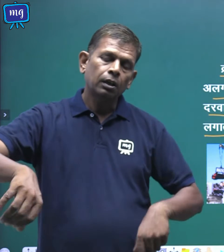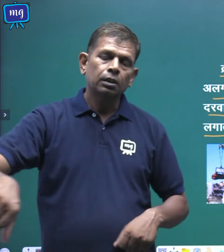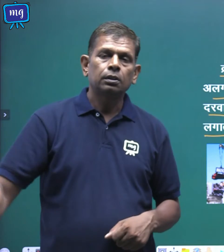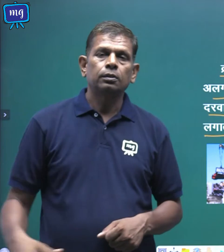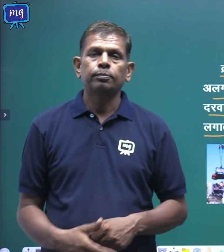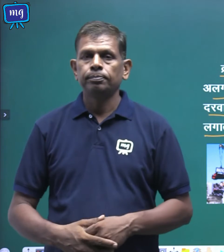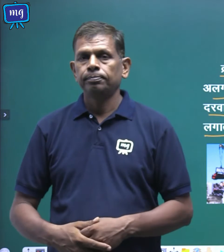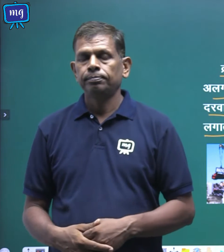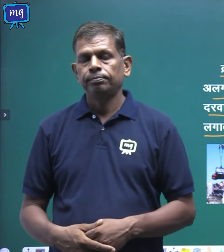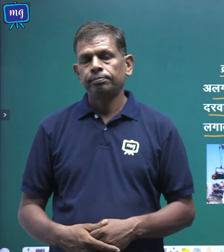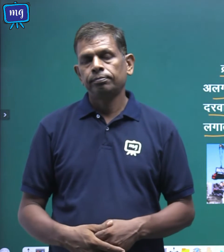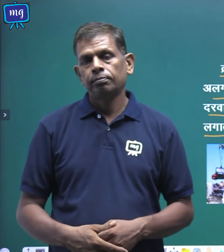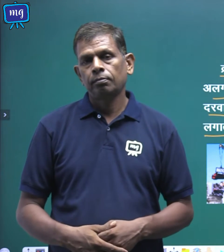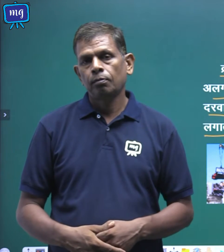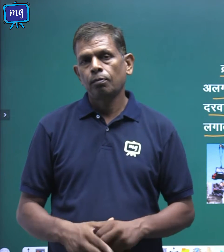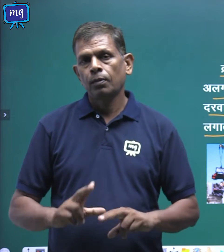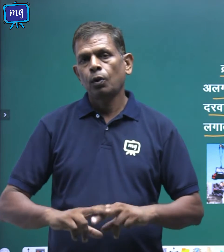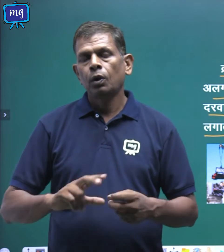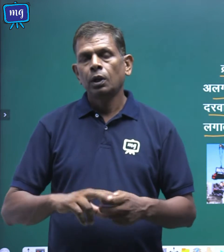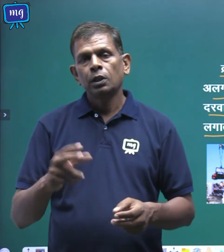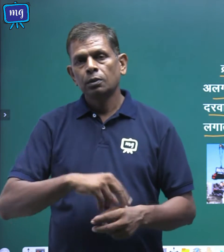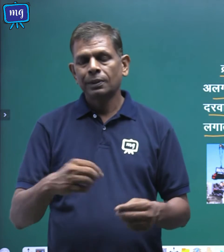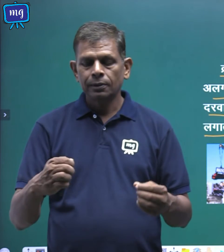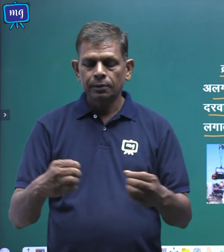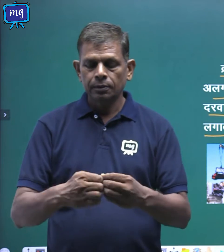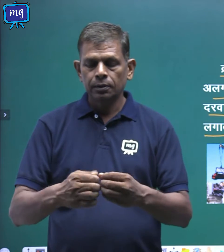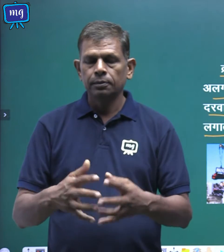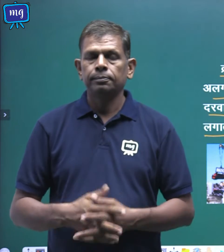है। लोहा इस पर चिपक जाता है ना।